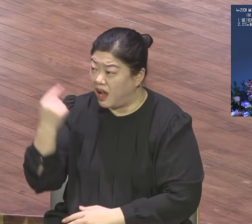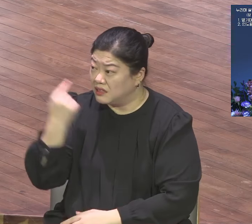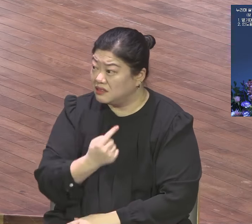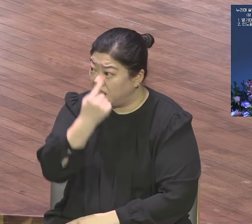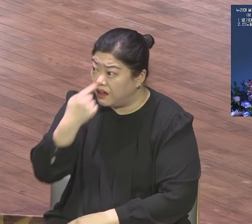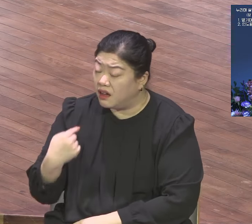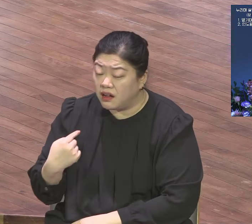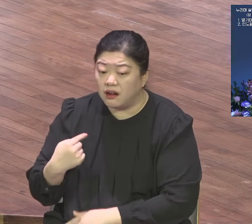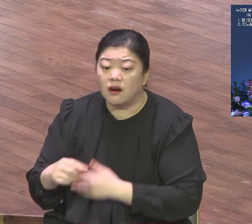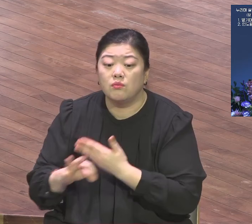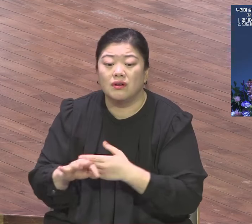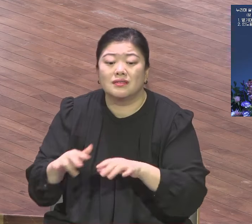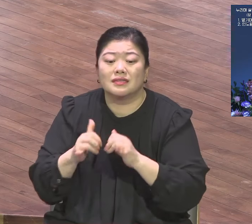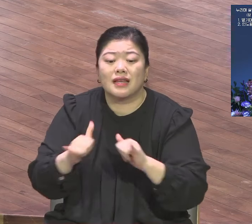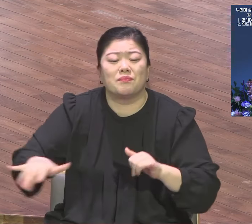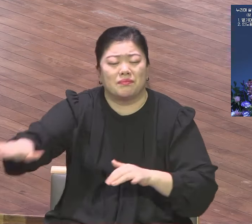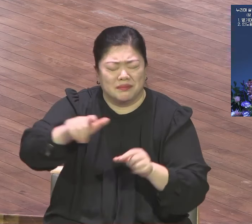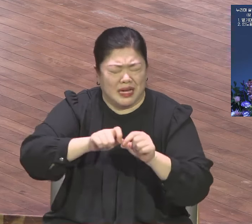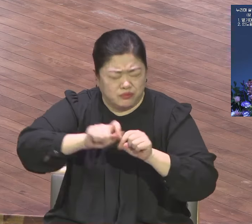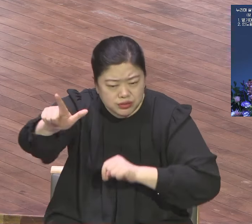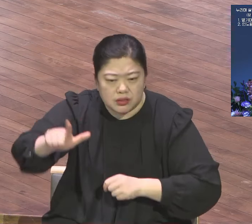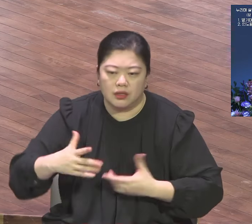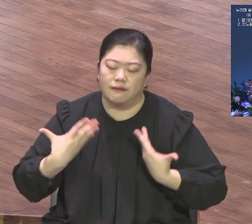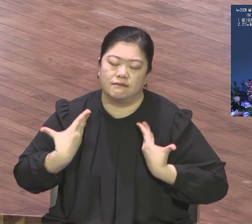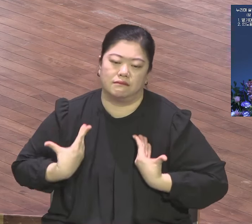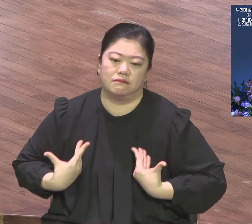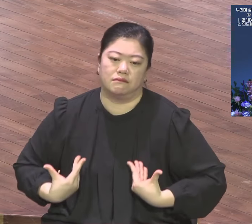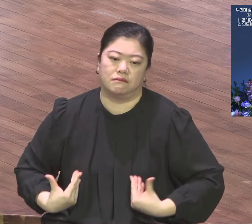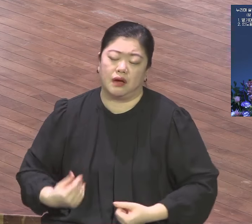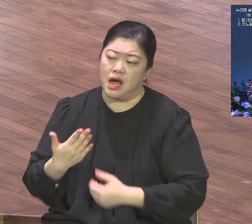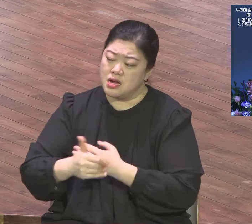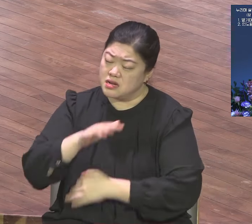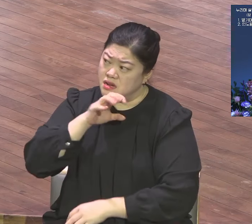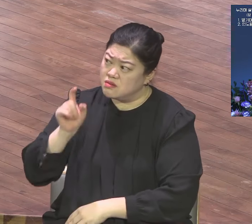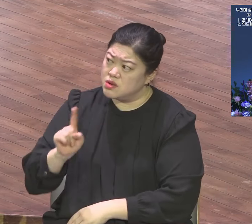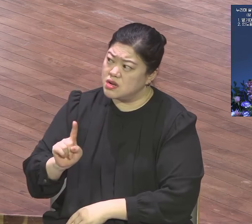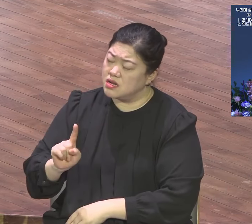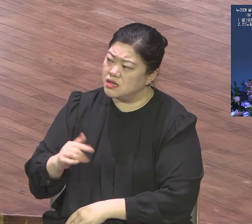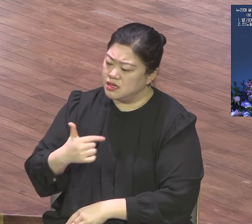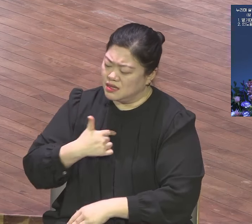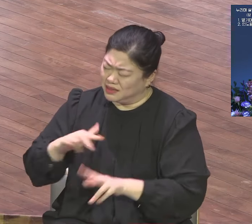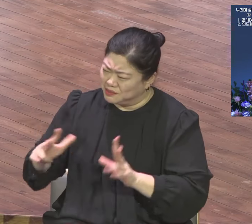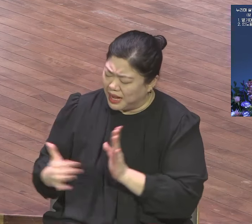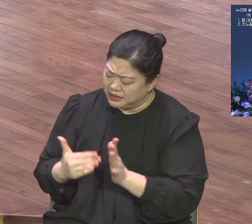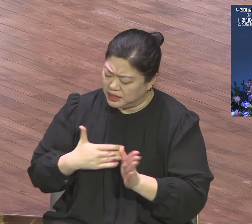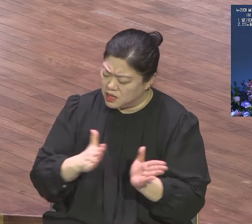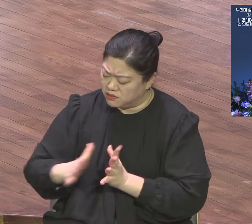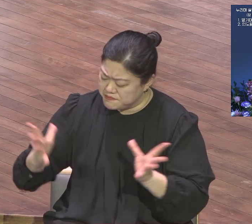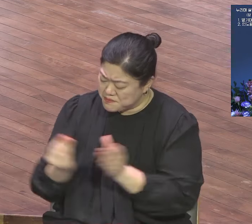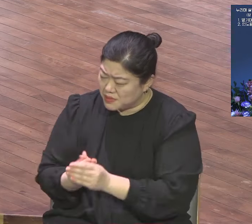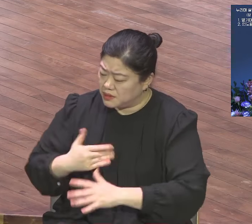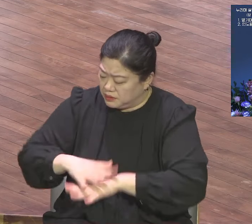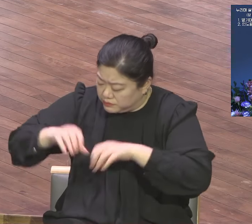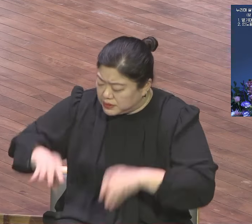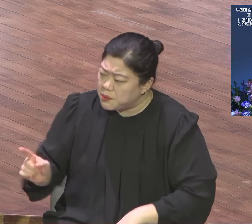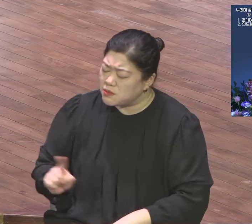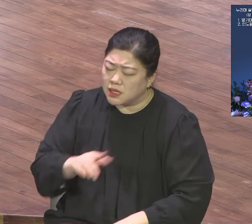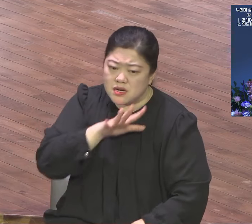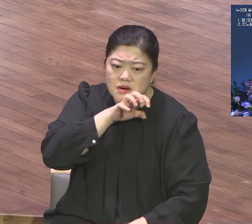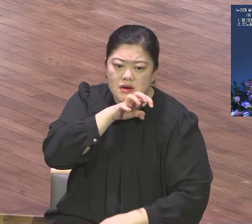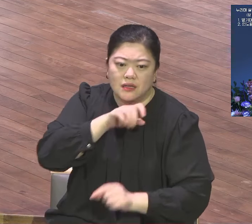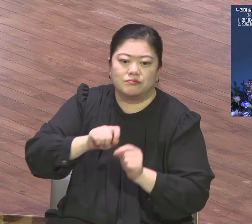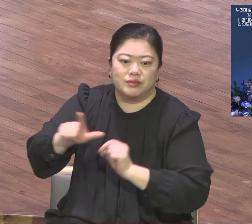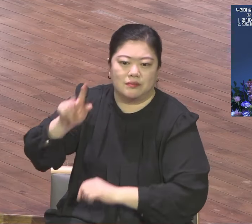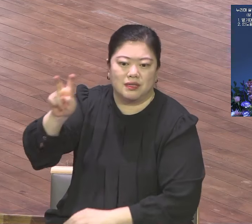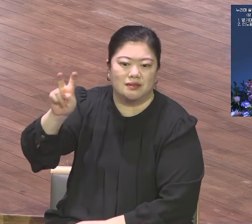하나님 일하람 일하고 저라람 저라하면 되지. 교회가 때로는 뭐 이렇게 하다가 또 저렇게 하다가 그렇게 할 수